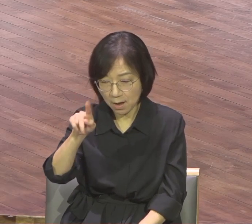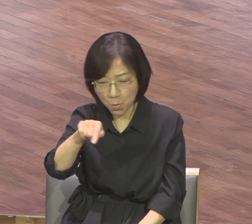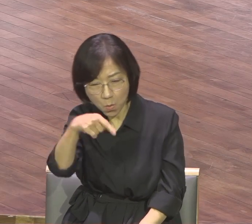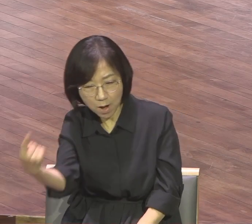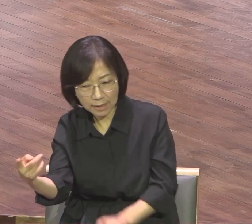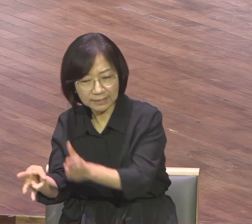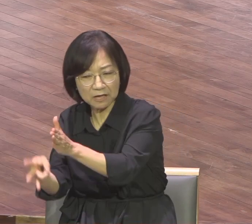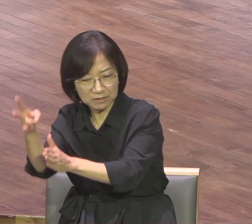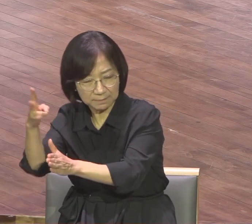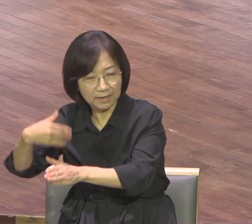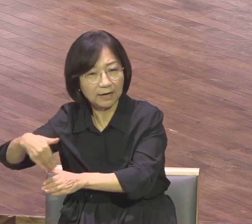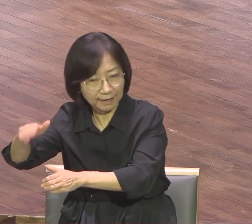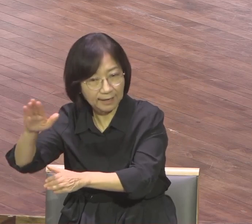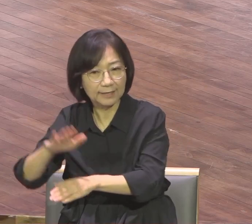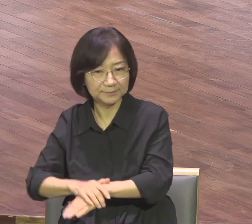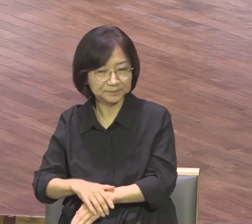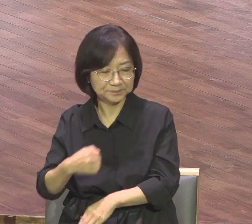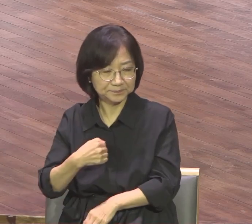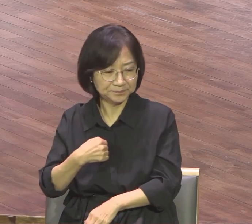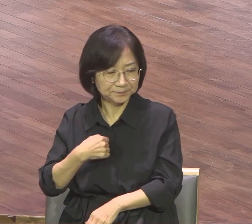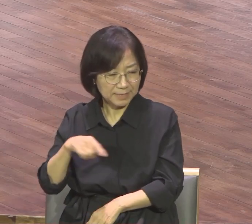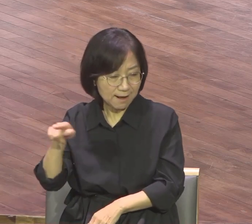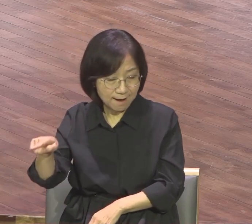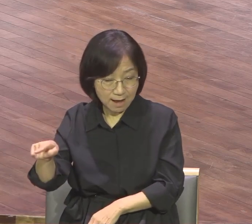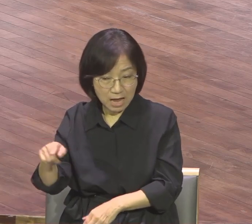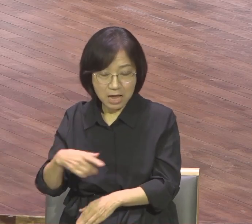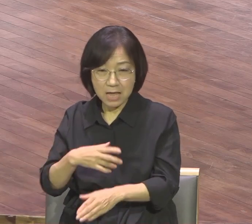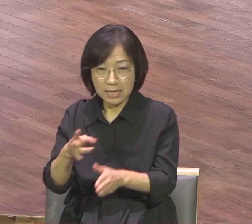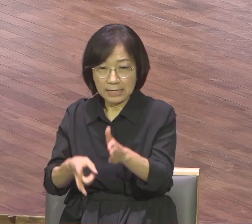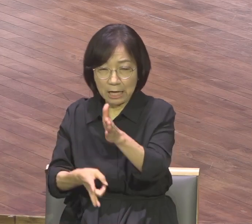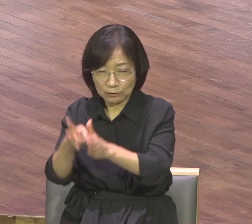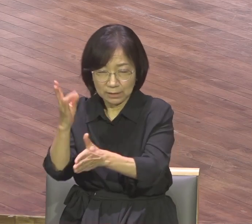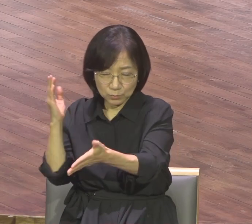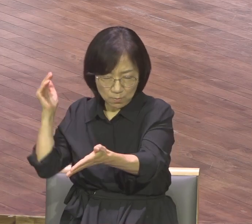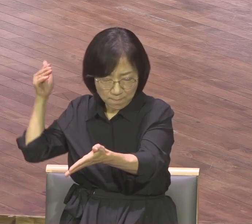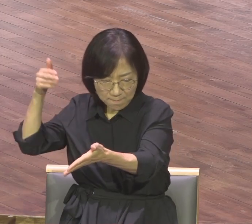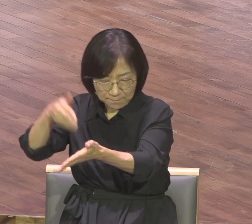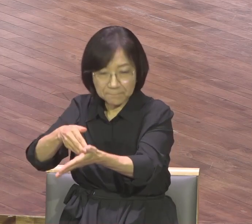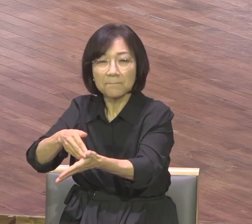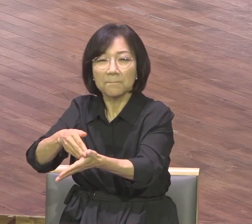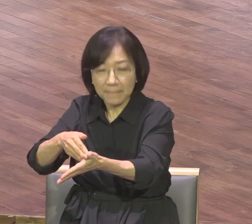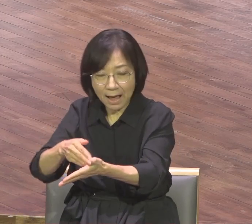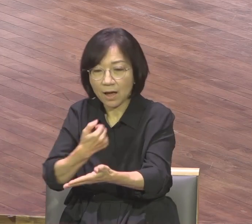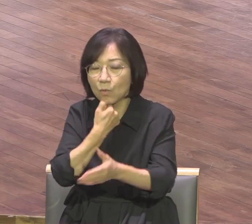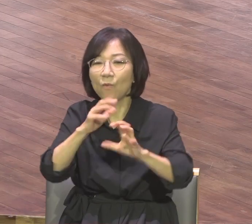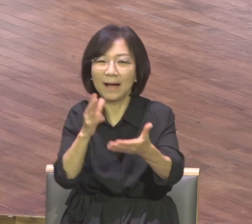이르되 내가 거기 갔다가 후에 로마도 보아야 하리라 하고.